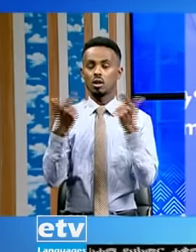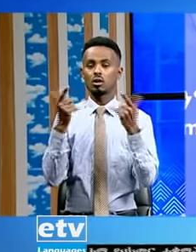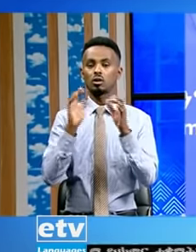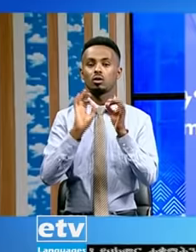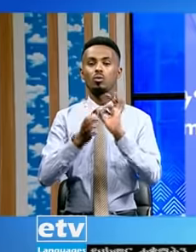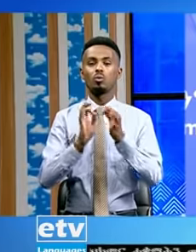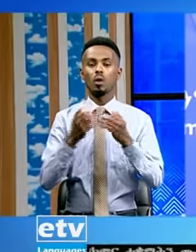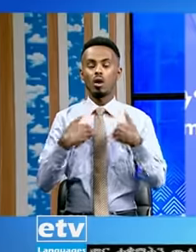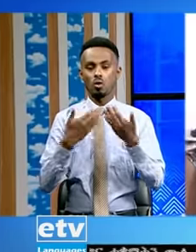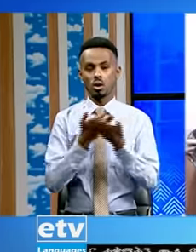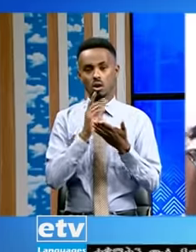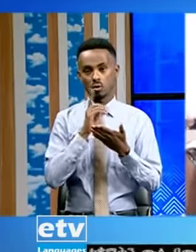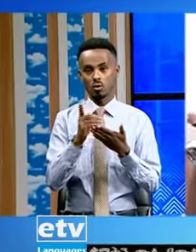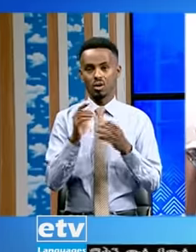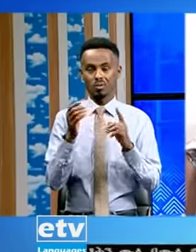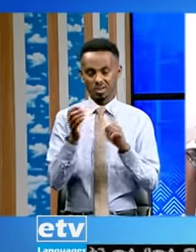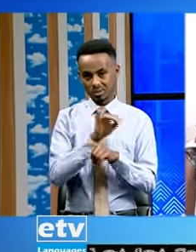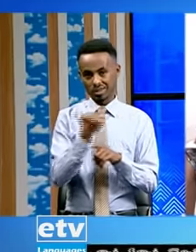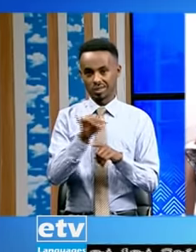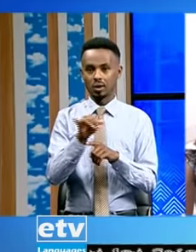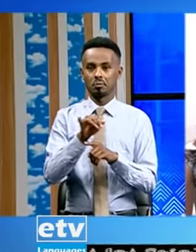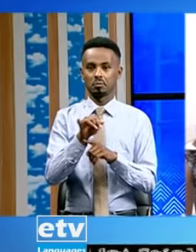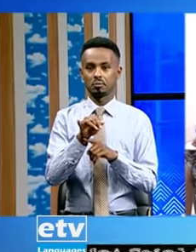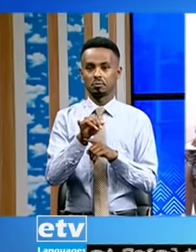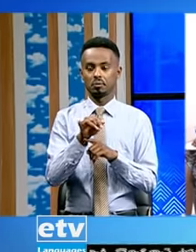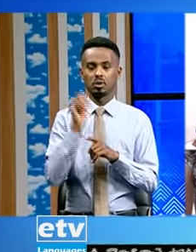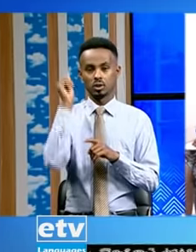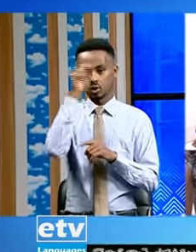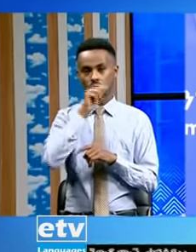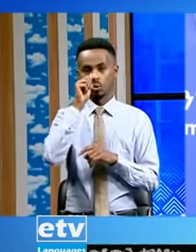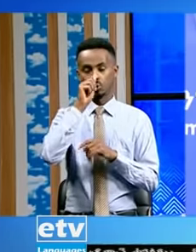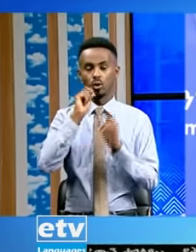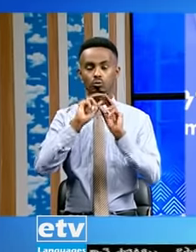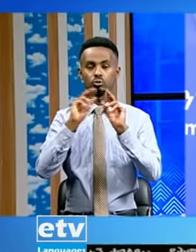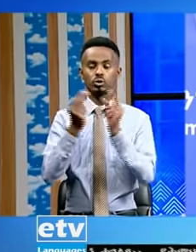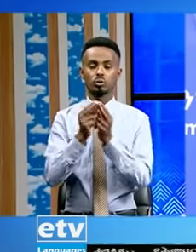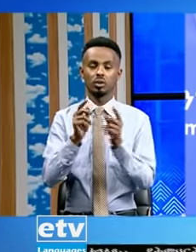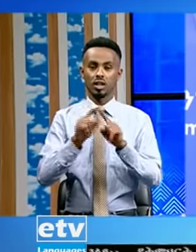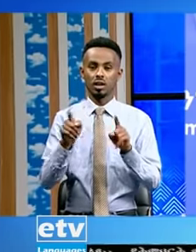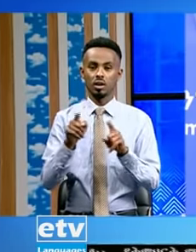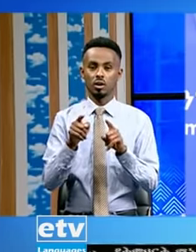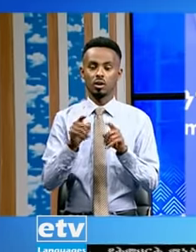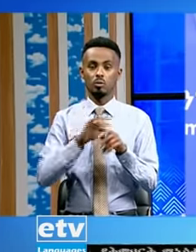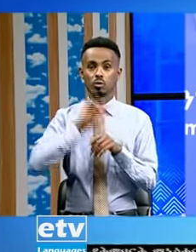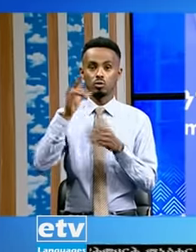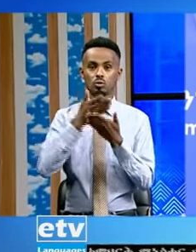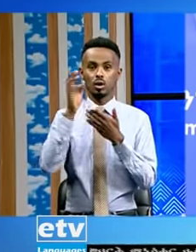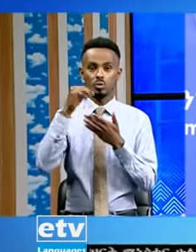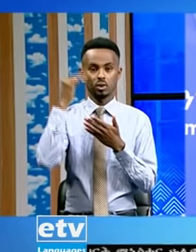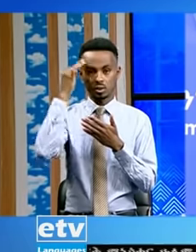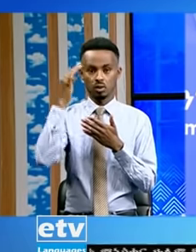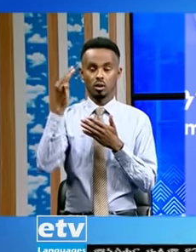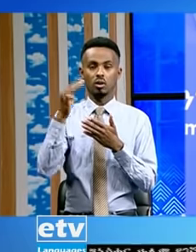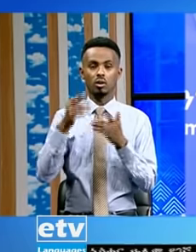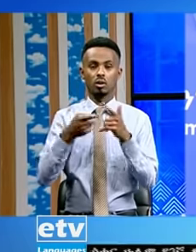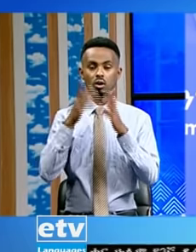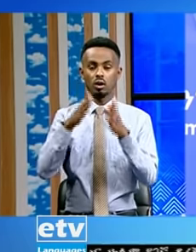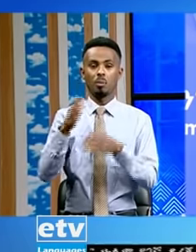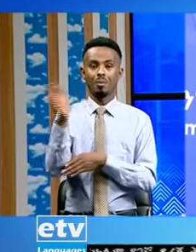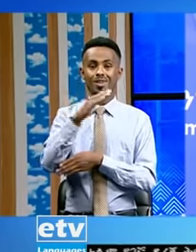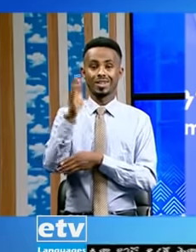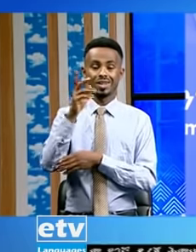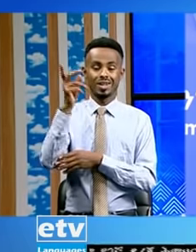ትርጉም ያለው ነገር ነው። በተያያዘም የኢትዮጵያ ልዑካን ቡድን በተለይም በውጭ ጉዳይ ሚኒስቴር ዴታ በአምባሳደር ሬድዋን